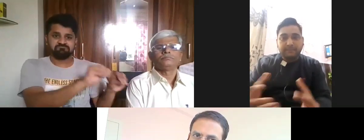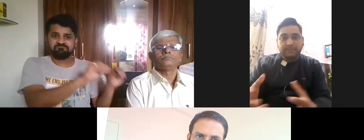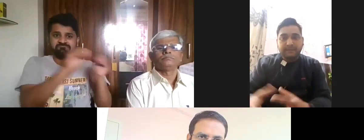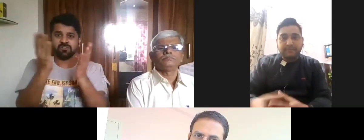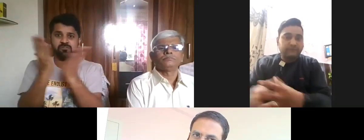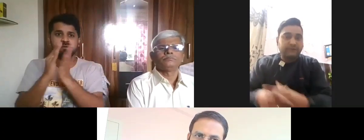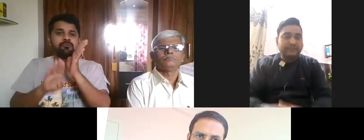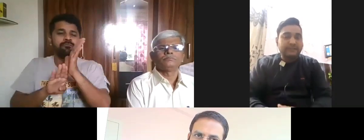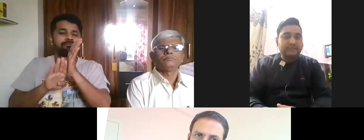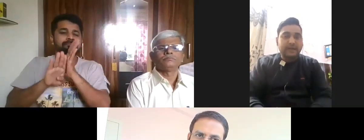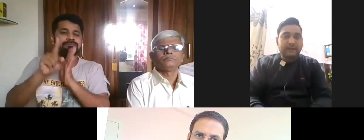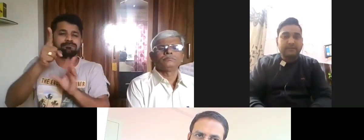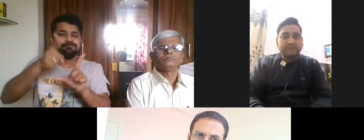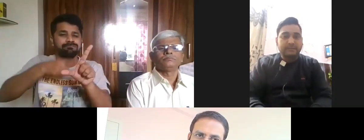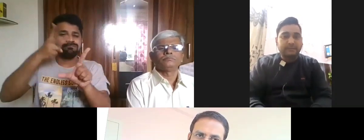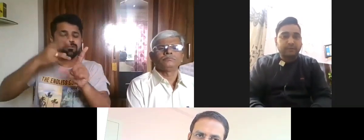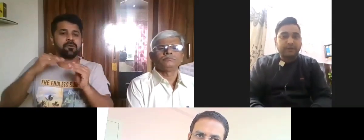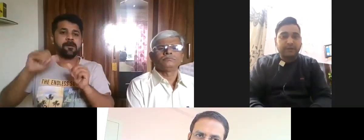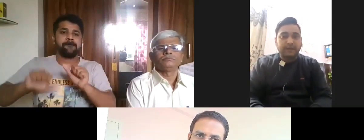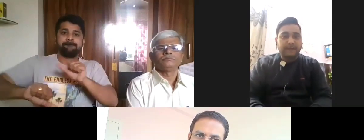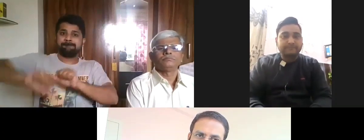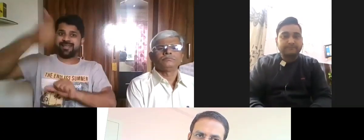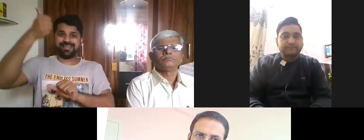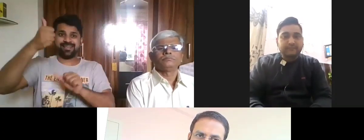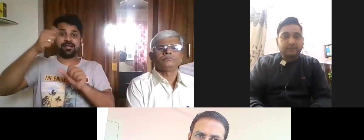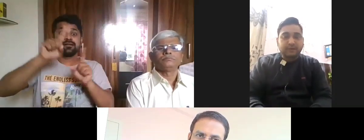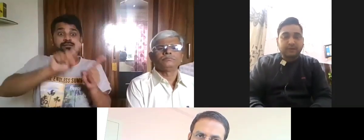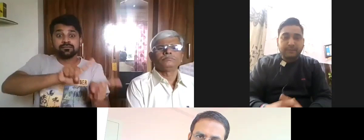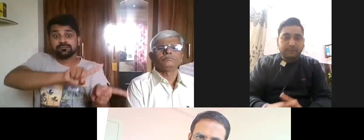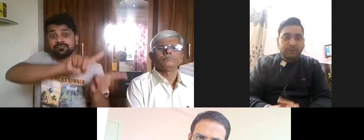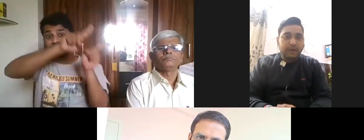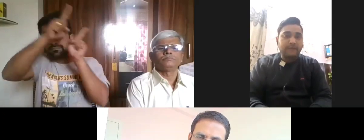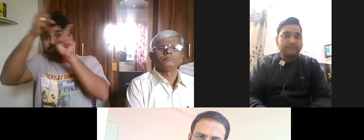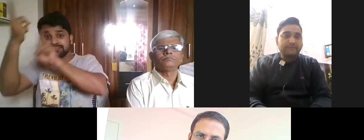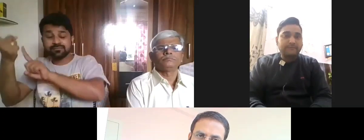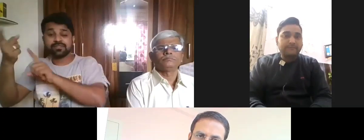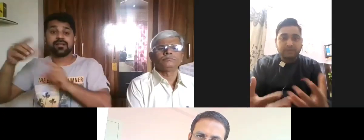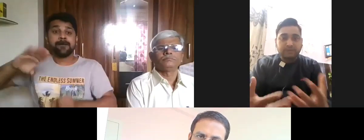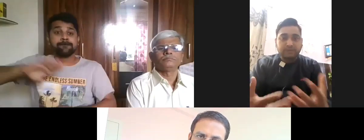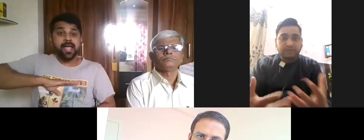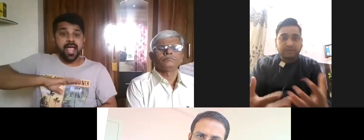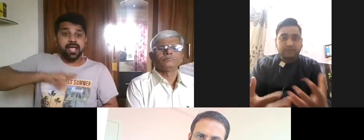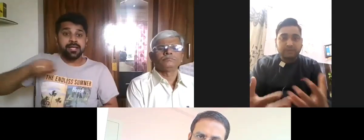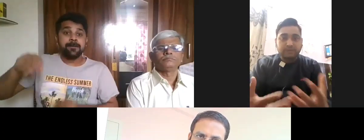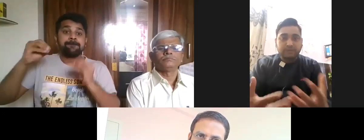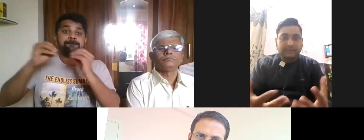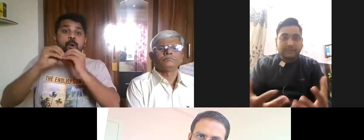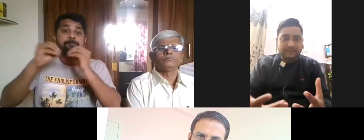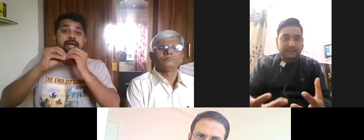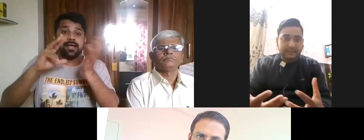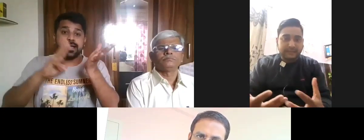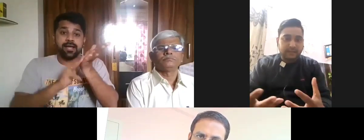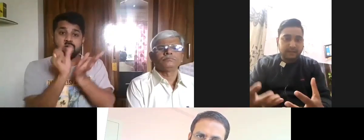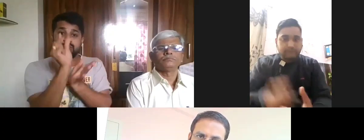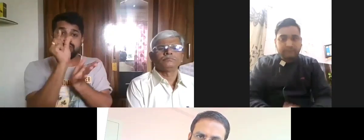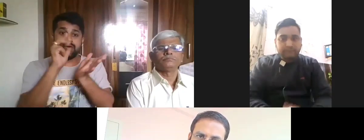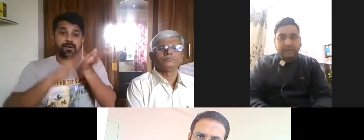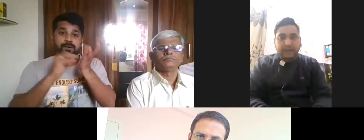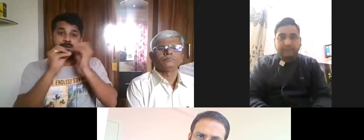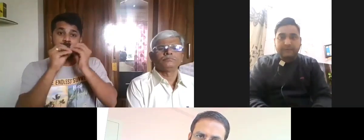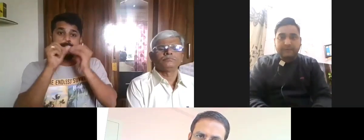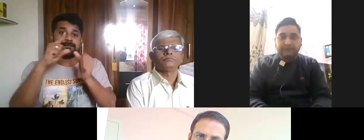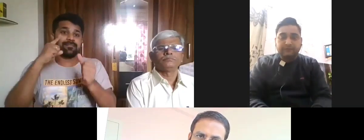में, बट मेरे फादर साहब ने सपोर्ट किया, उन्होंने बोला कि पहले तो हम लोग डरते